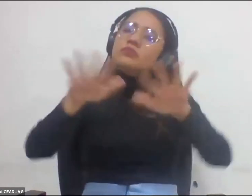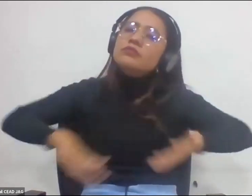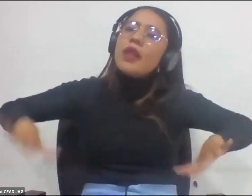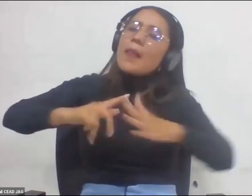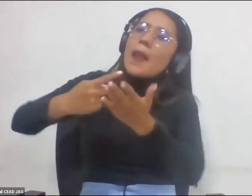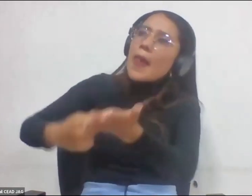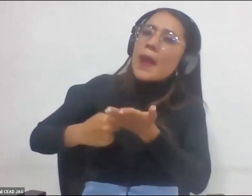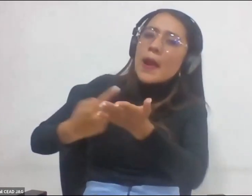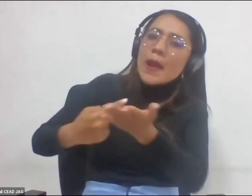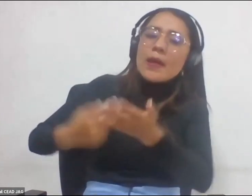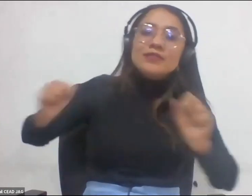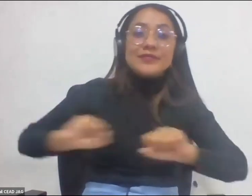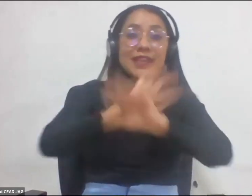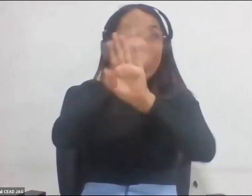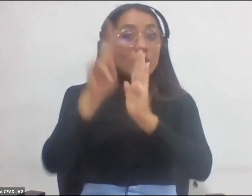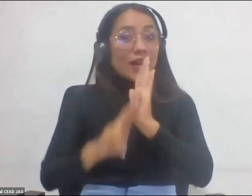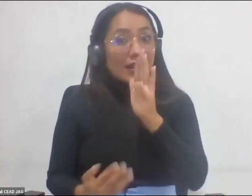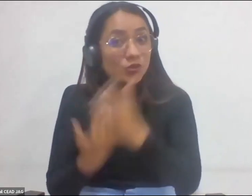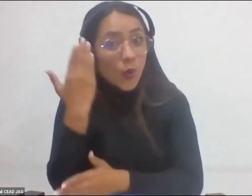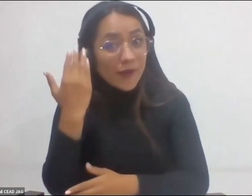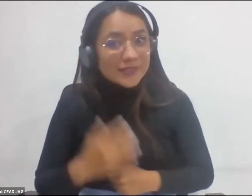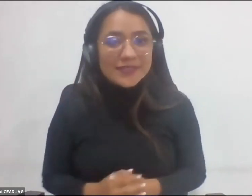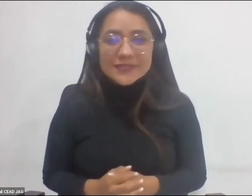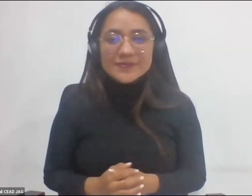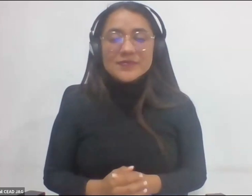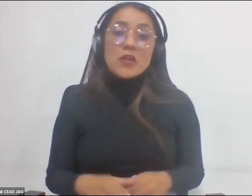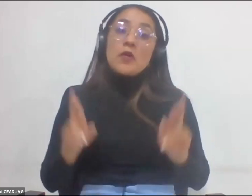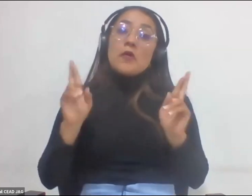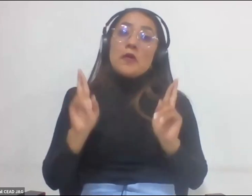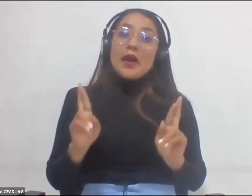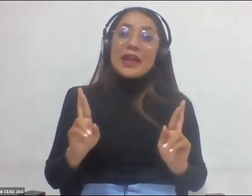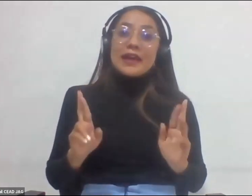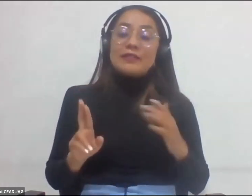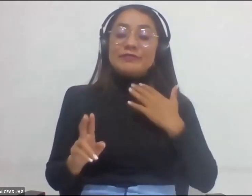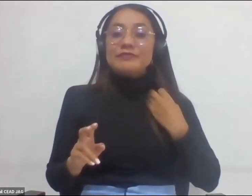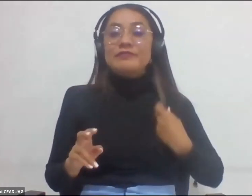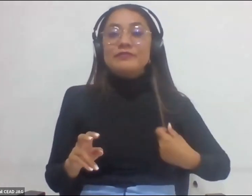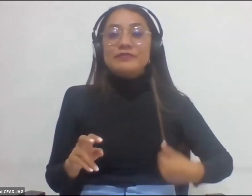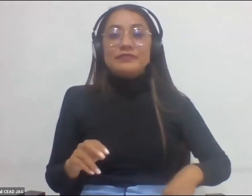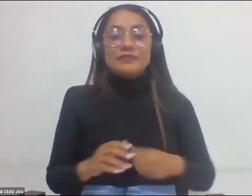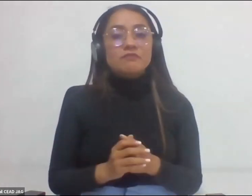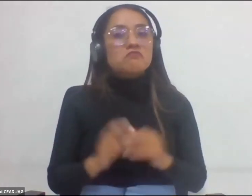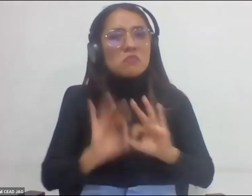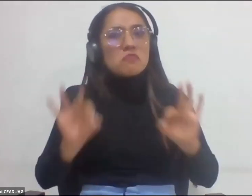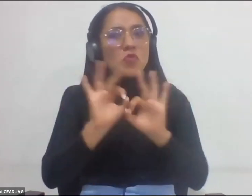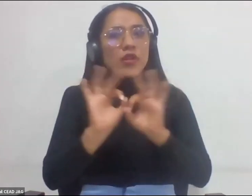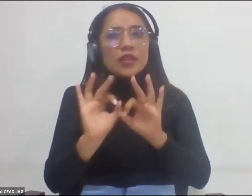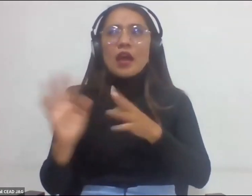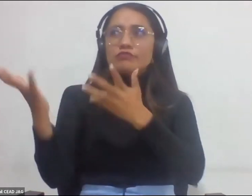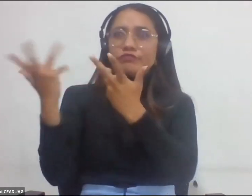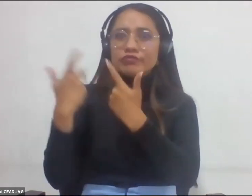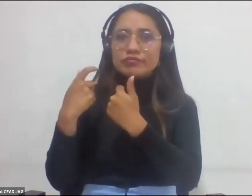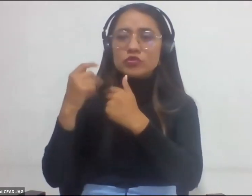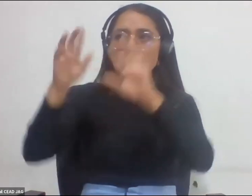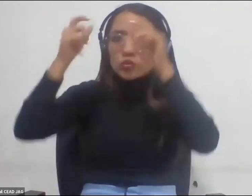dar Claridad con las nuevas reglas de juego por ahora lo que aspiramos es ser canalizadores de ese beneficio que ofrece el gobierno